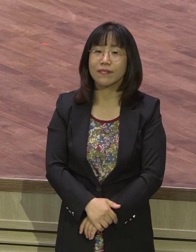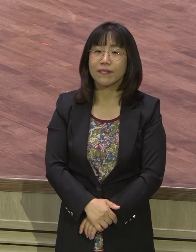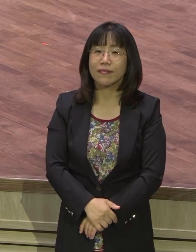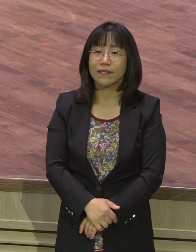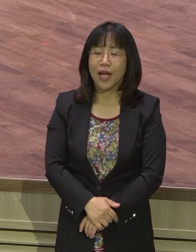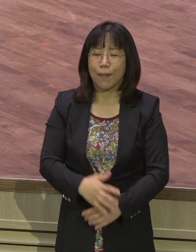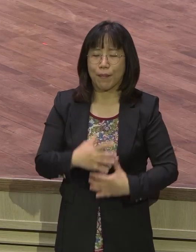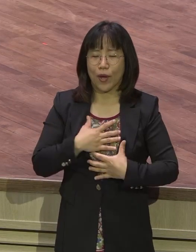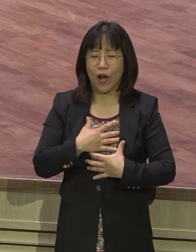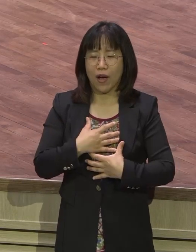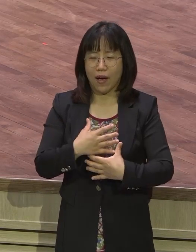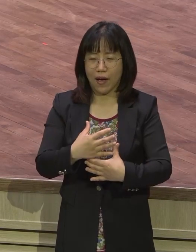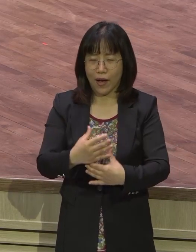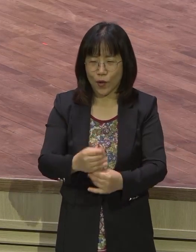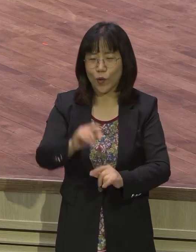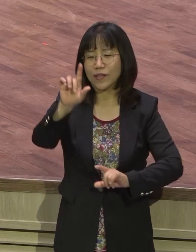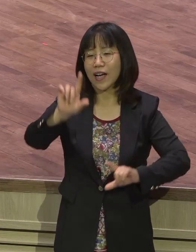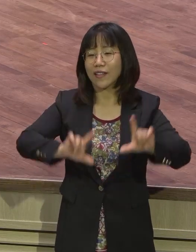평화로운 상태가 되었다